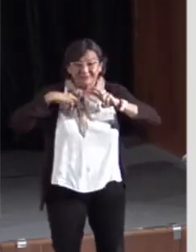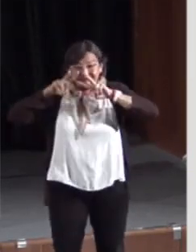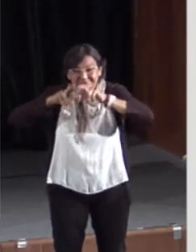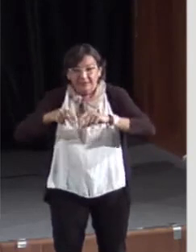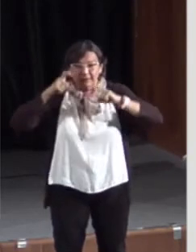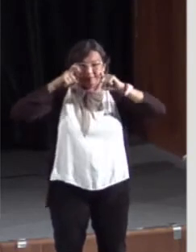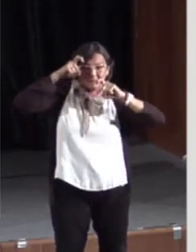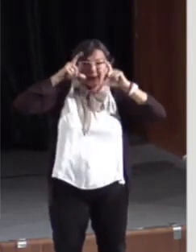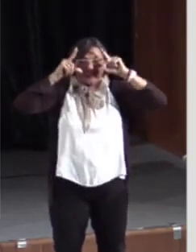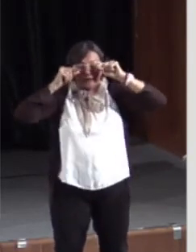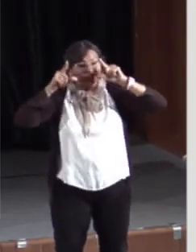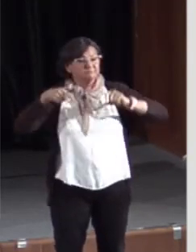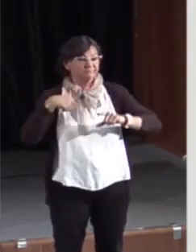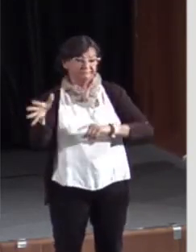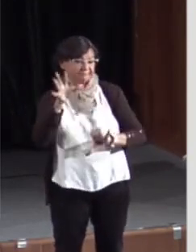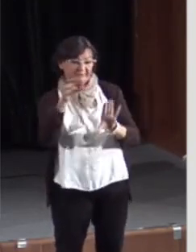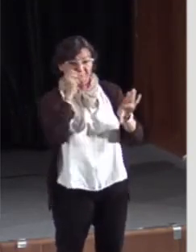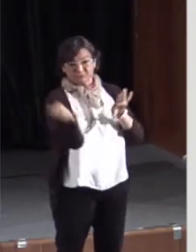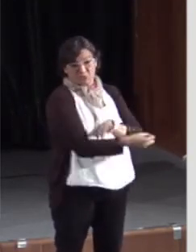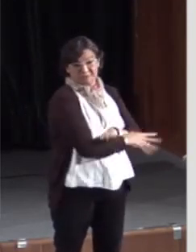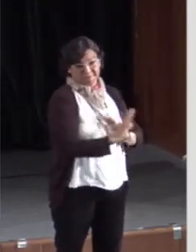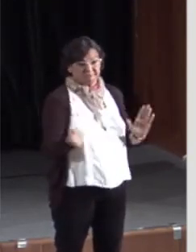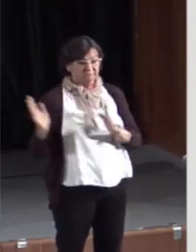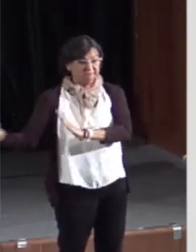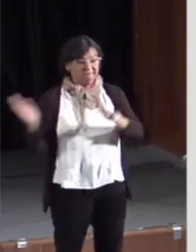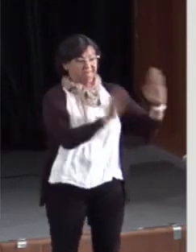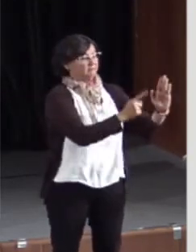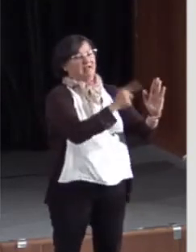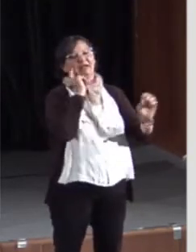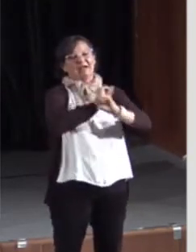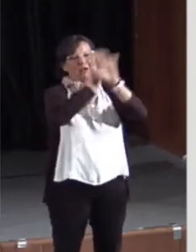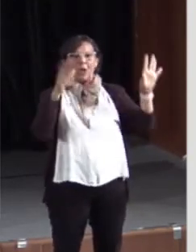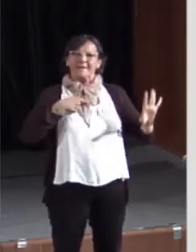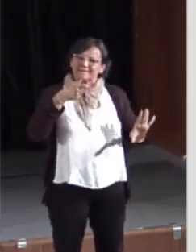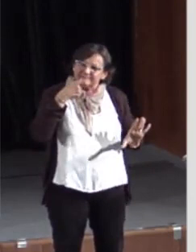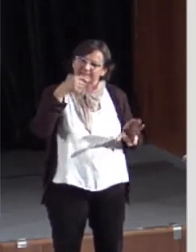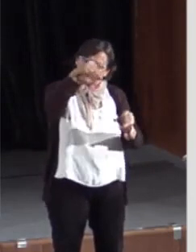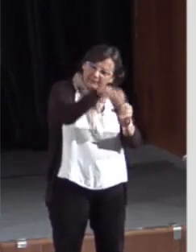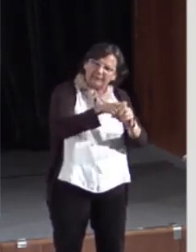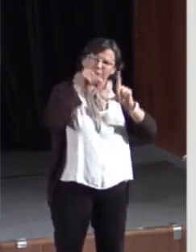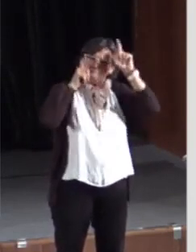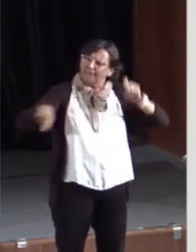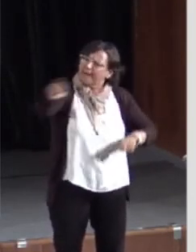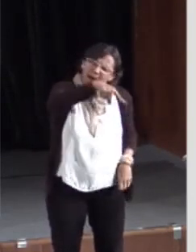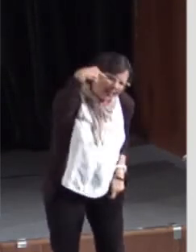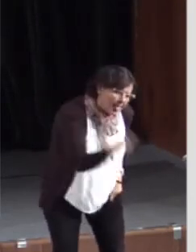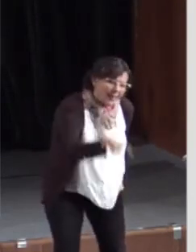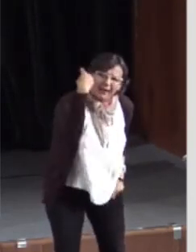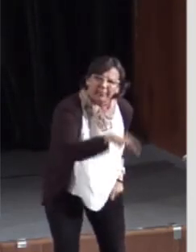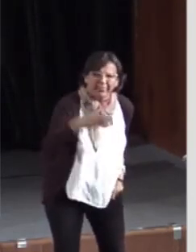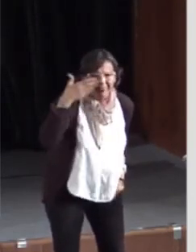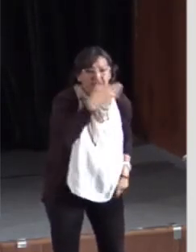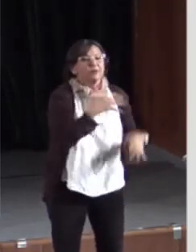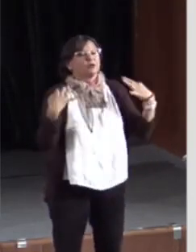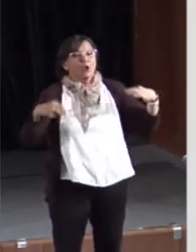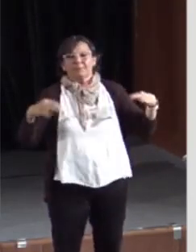expresión facial y las puntuaciones. Podríamos hacer una investigación sobre las puntuaciones, pero quedaría